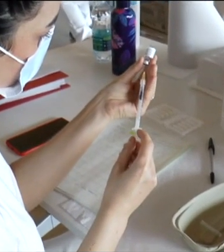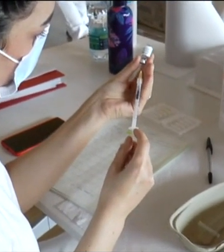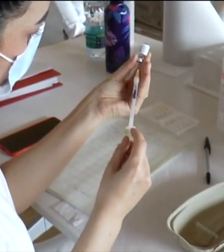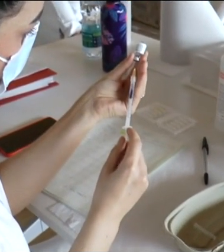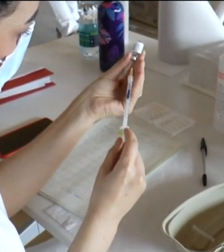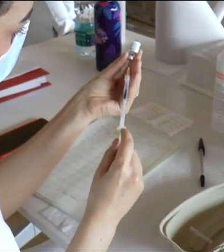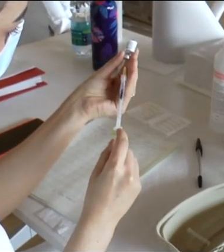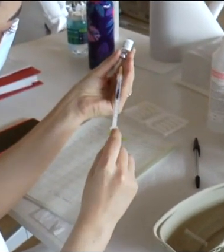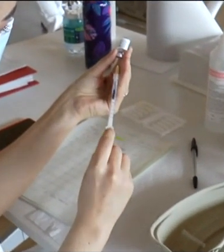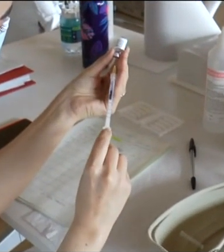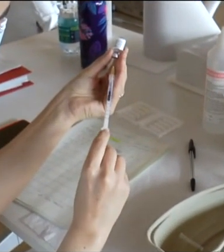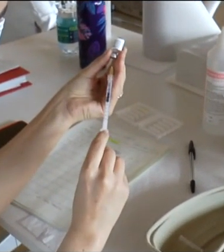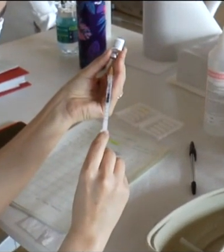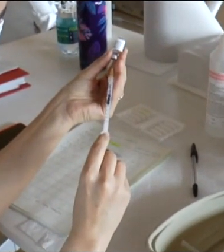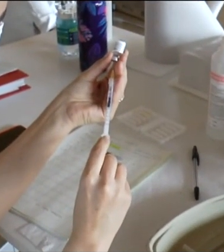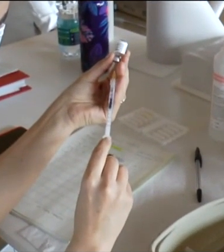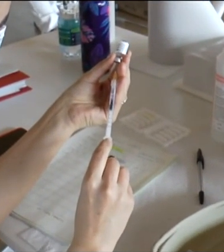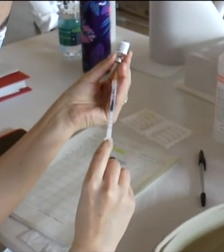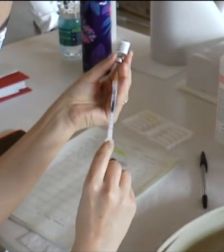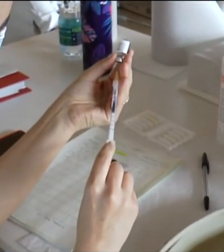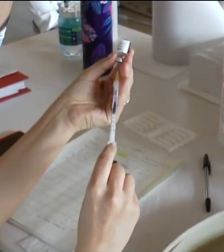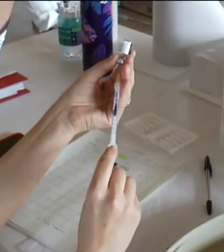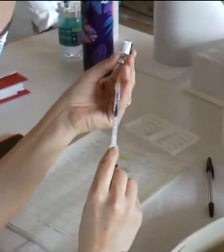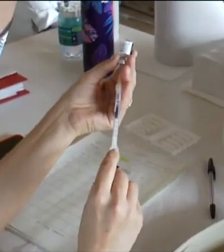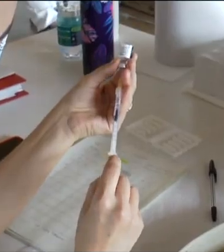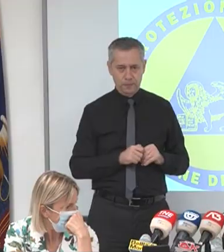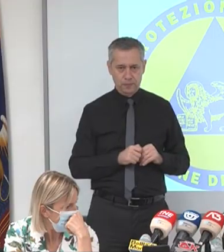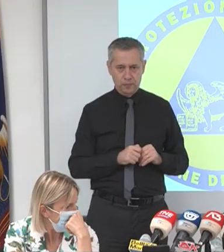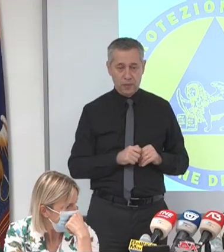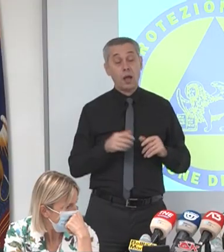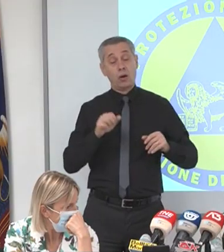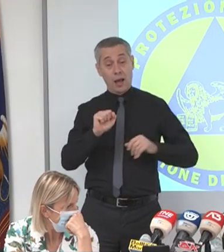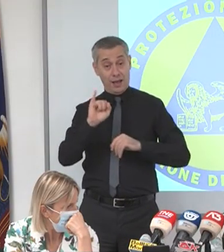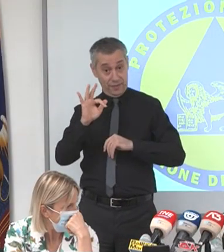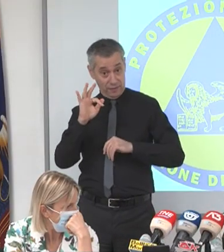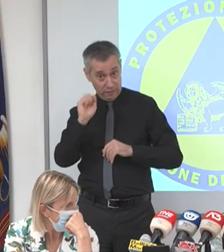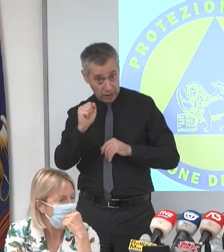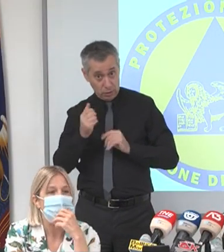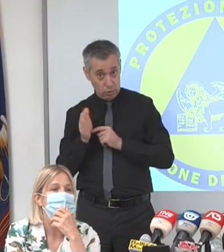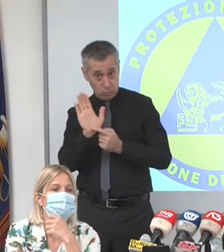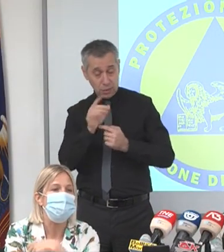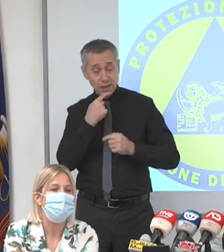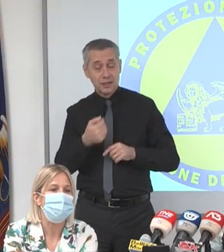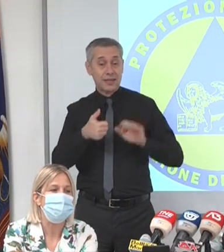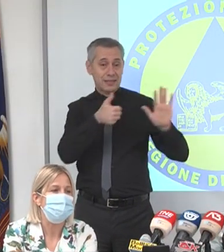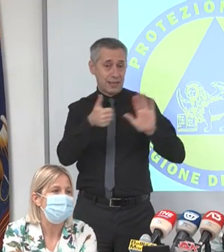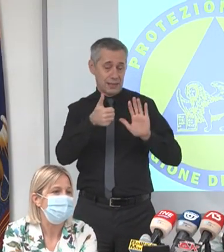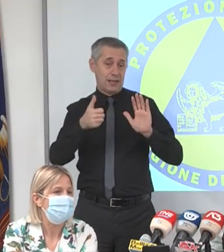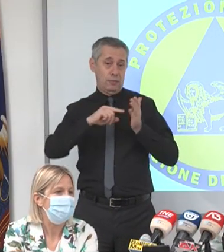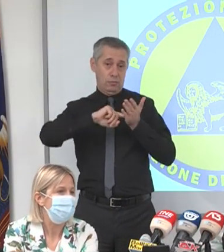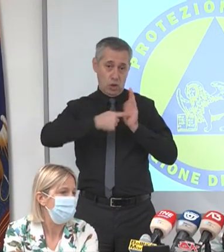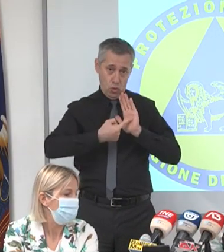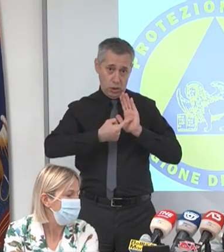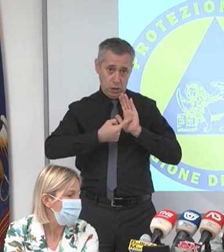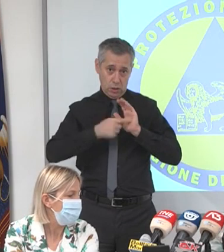non alta, cefalea e mialgia. Altrettanto significativi i dati a livello nazionale. Su quasi 66 milioni di